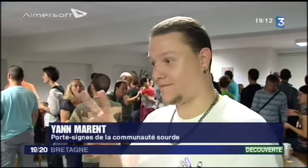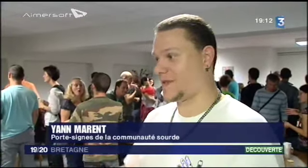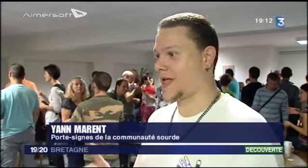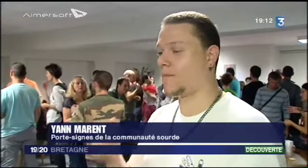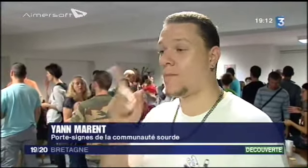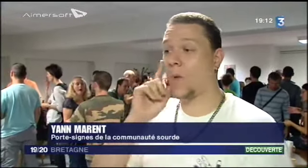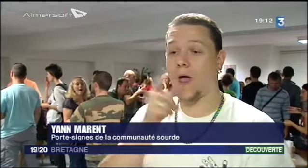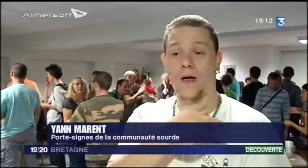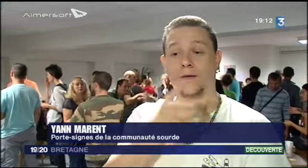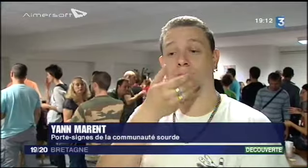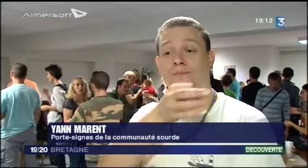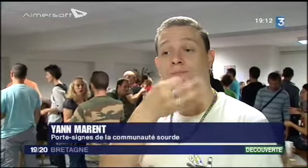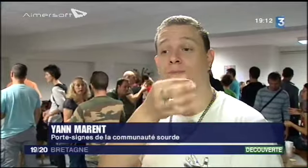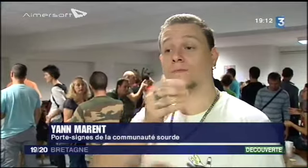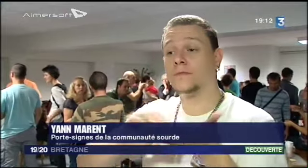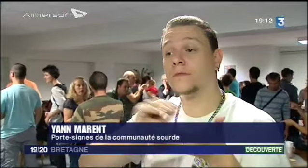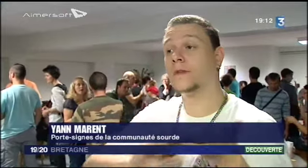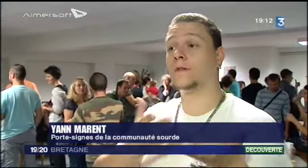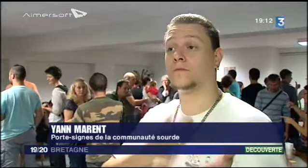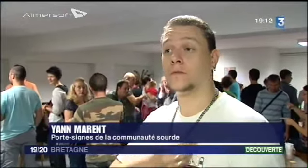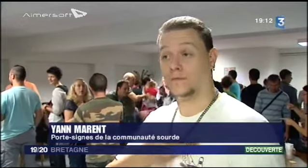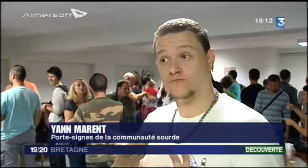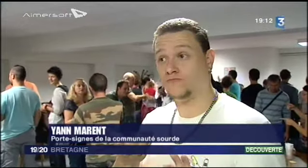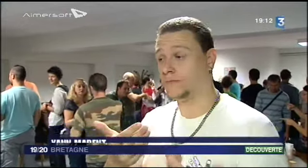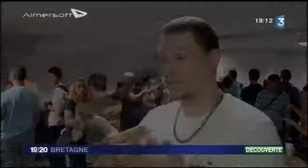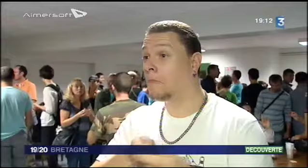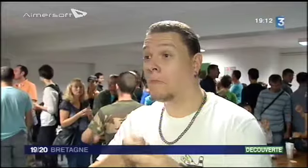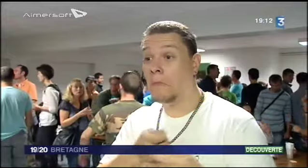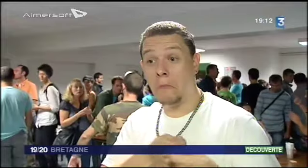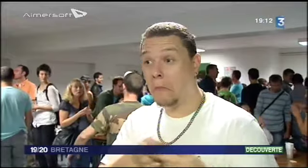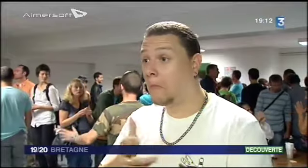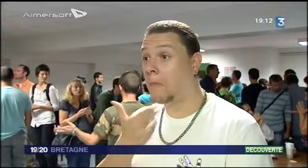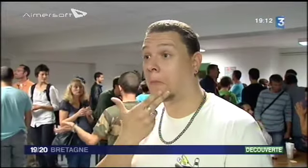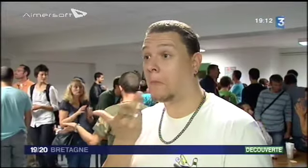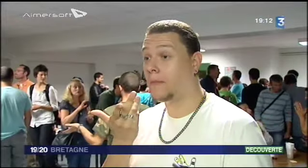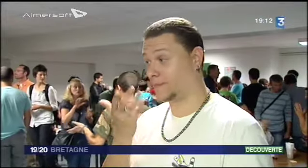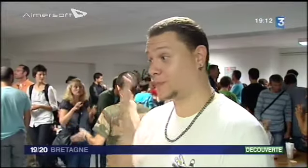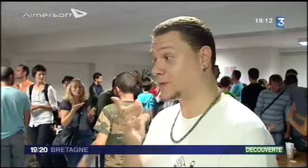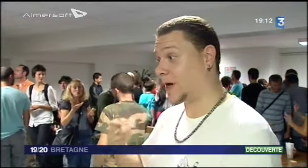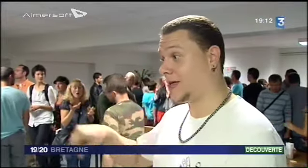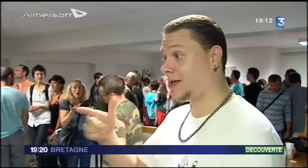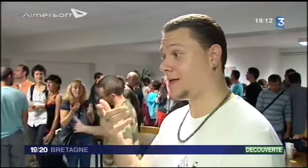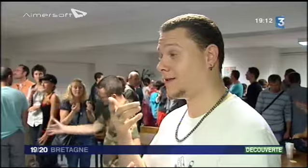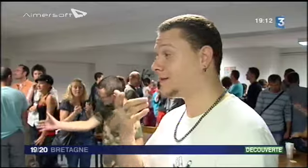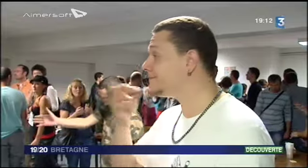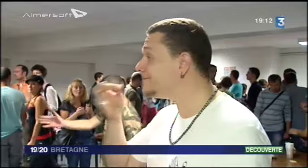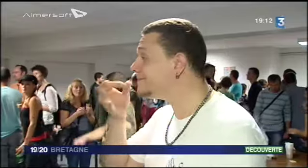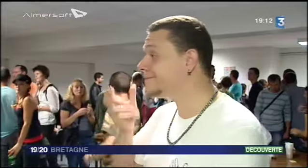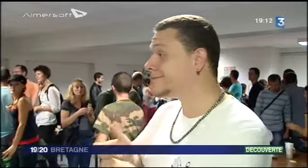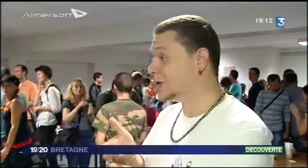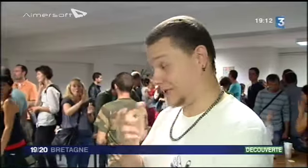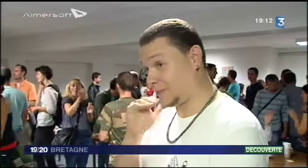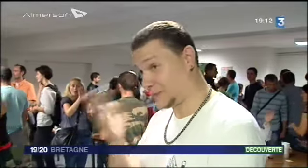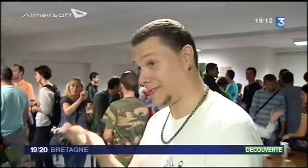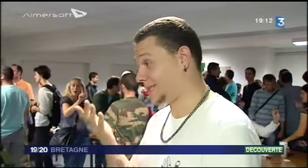Ce n pas un langage, ce pas une fausse langue, c'est une vraie langue. On peut s'adapter à toutes les situations, tout peut être traduit. On peut parler